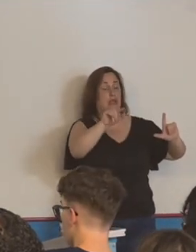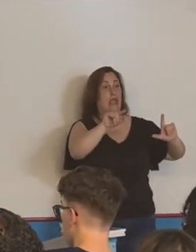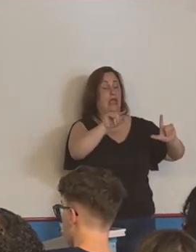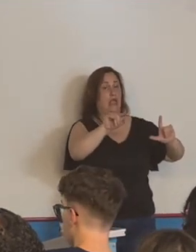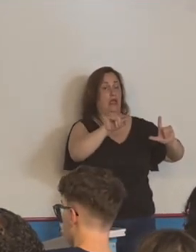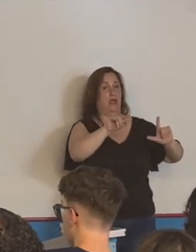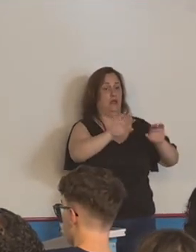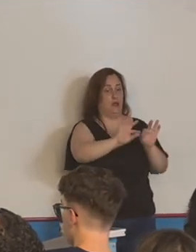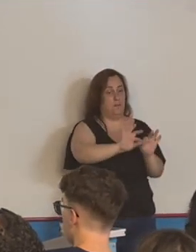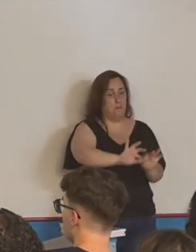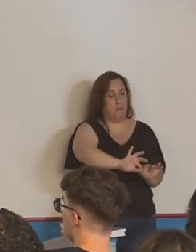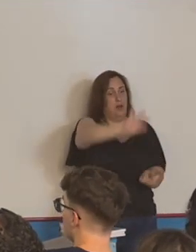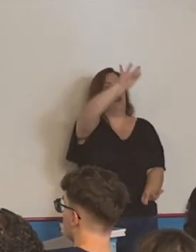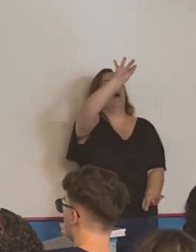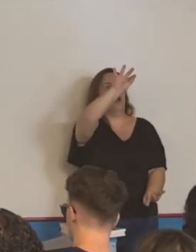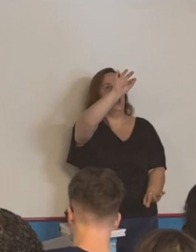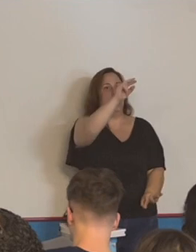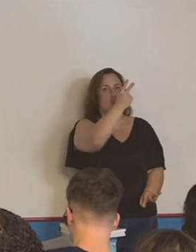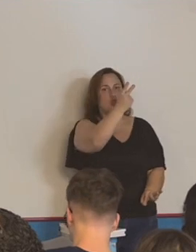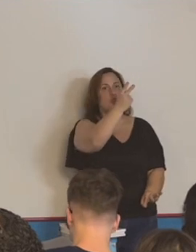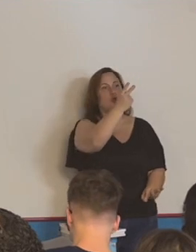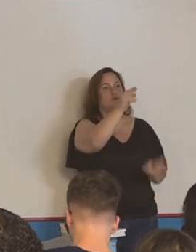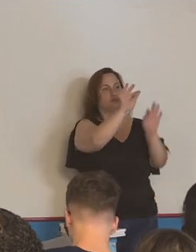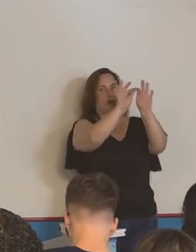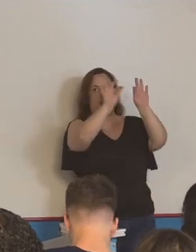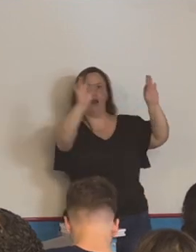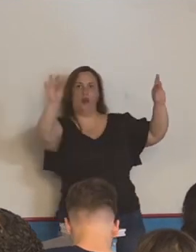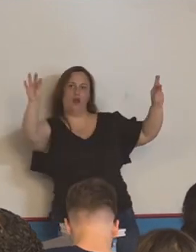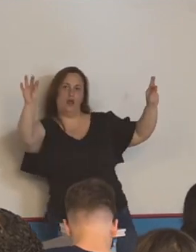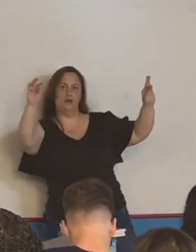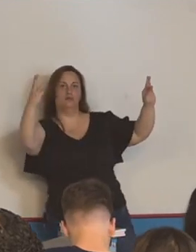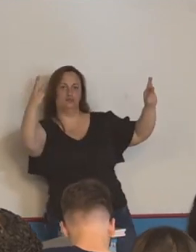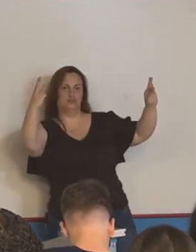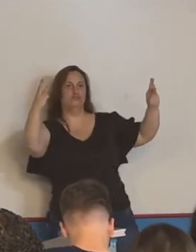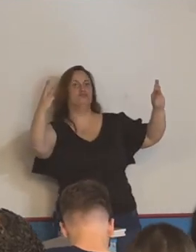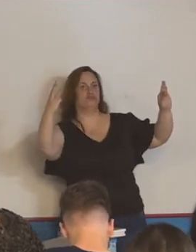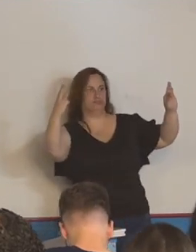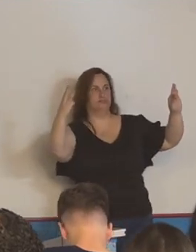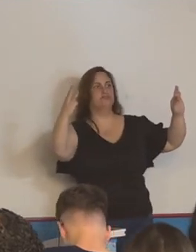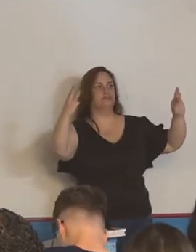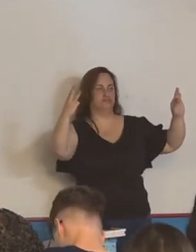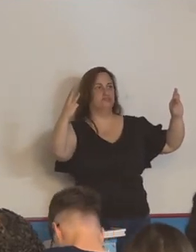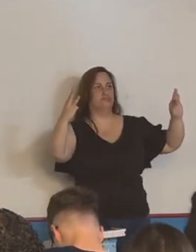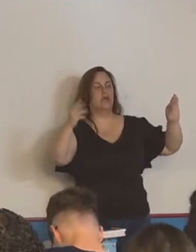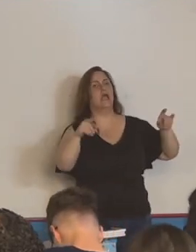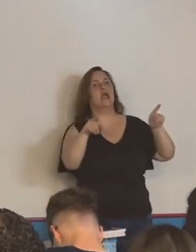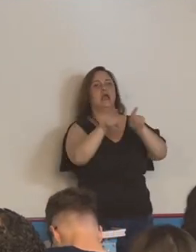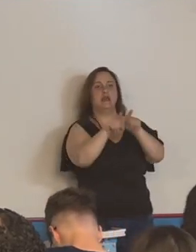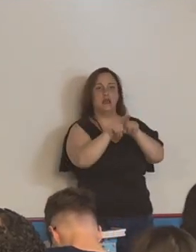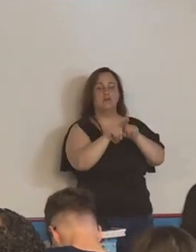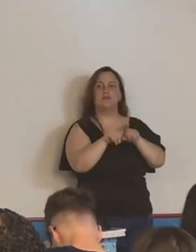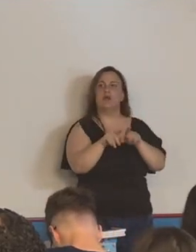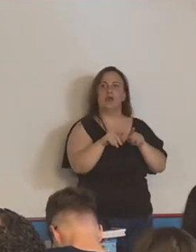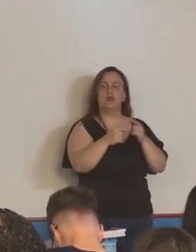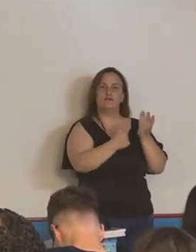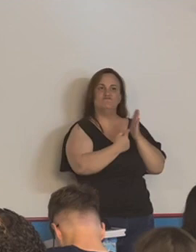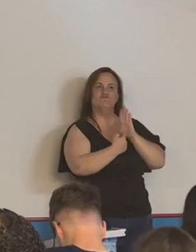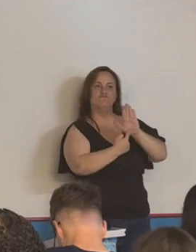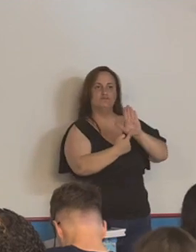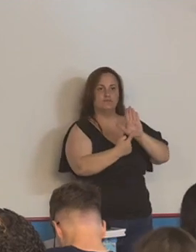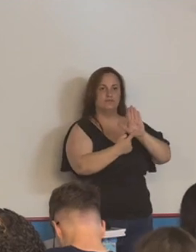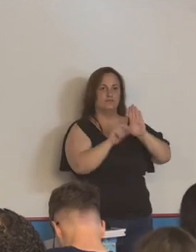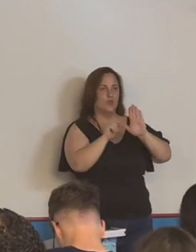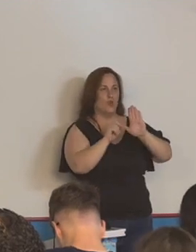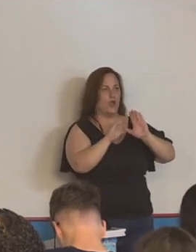essa é uma tela bem grande, ela tem quase 2x3, então, e ela também, eu usei esse espaço